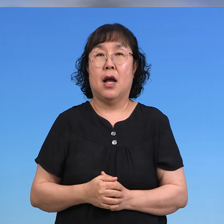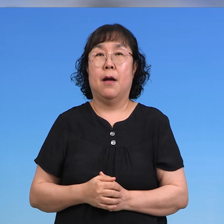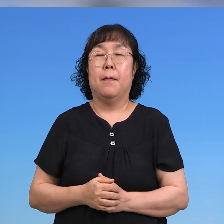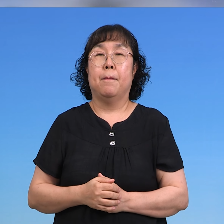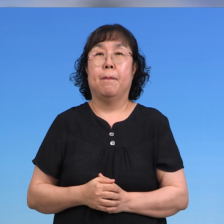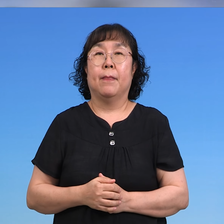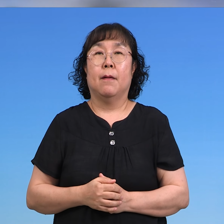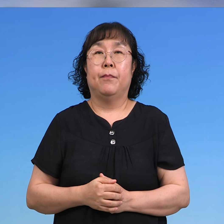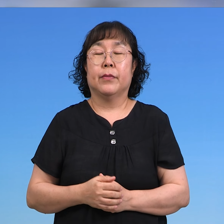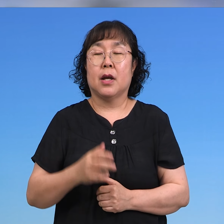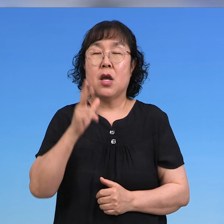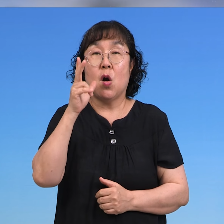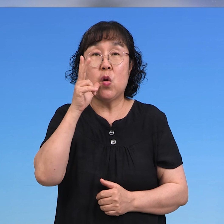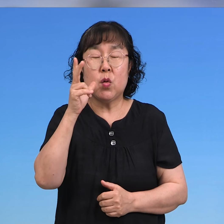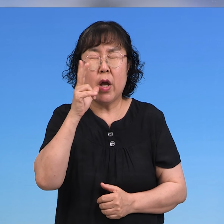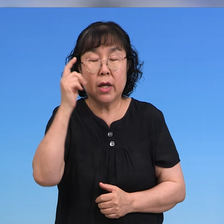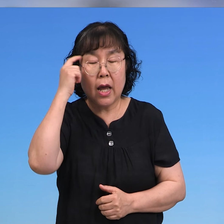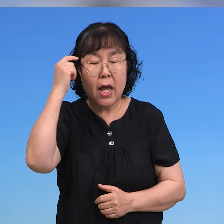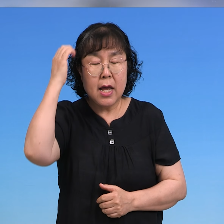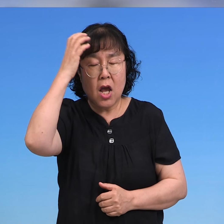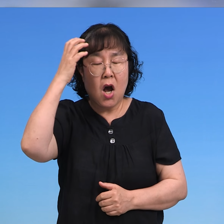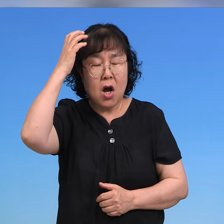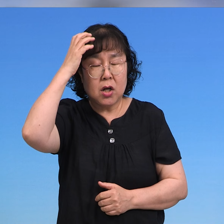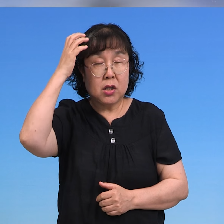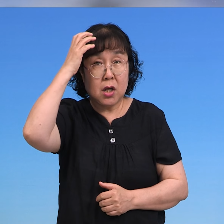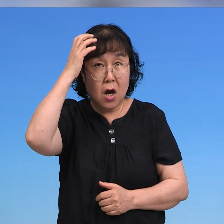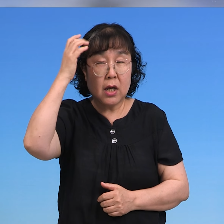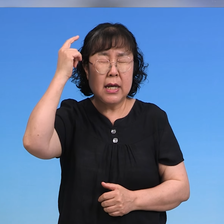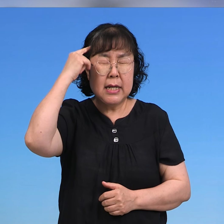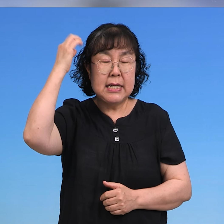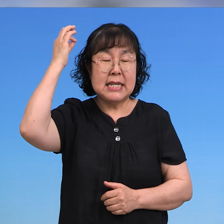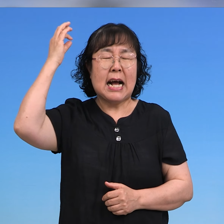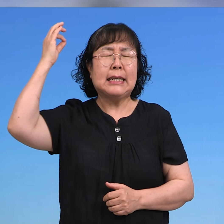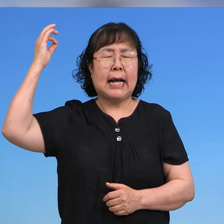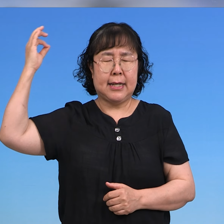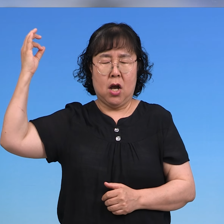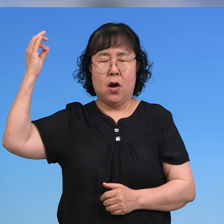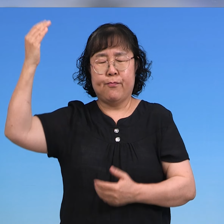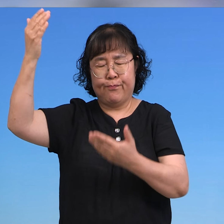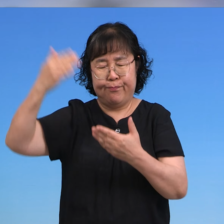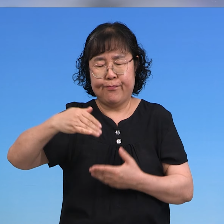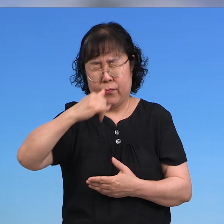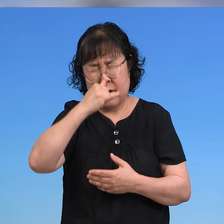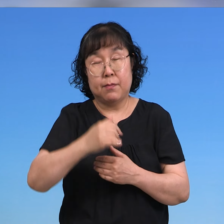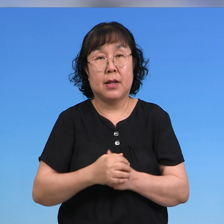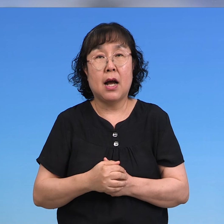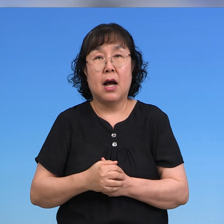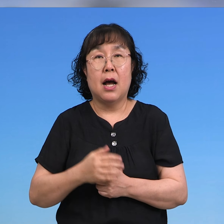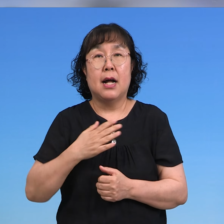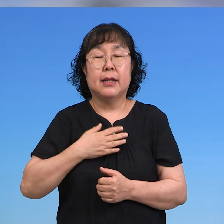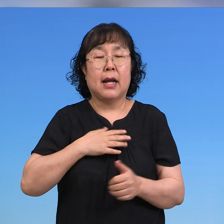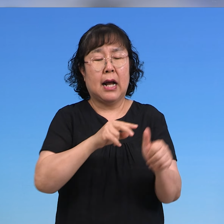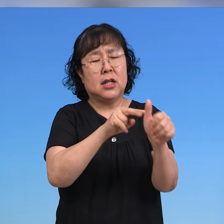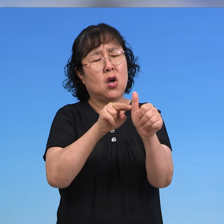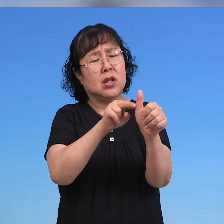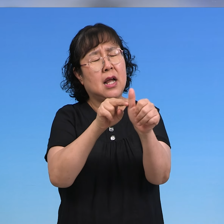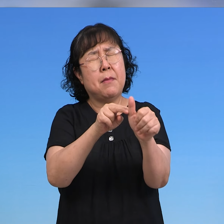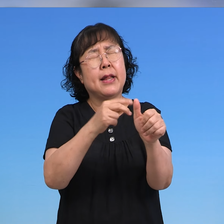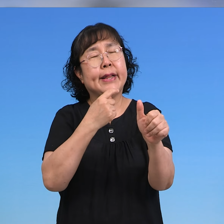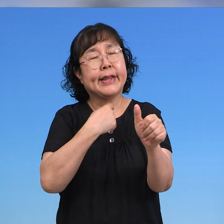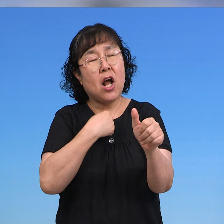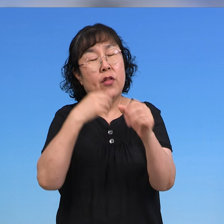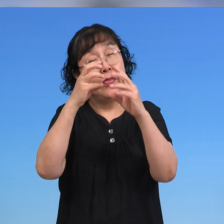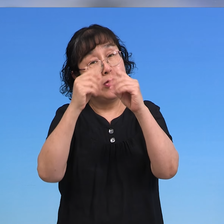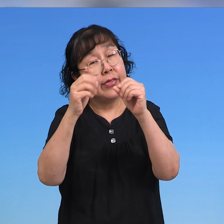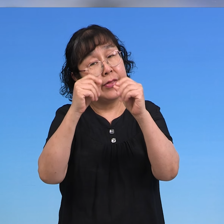그에게 주는 거예요. 그래서 여호수아가 그 말씀을 받을 때 내가 그 정탐할 때 갔던 그 땅인가? 계속